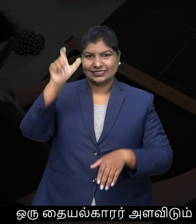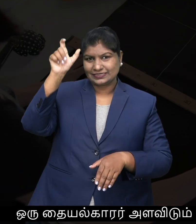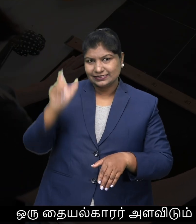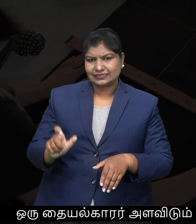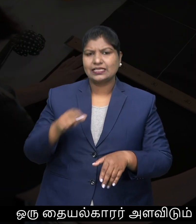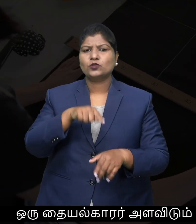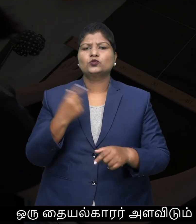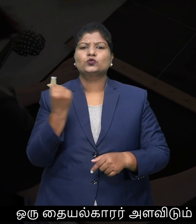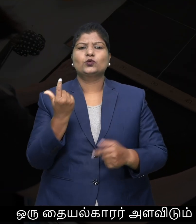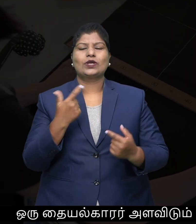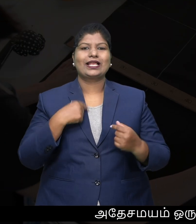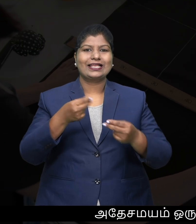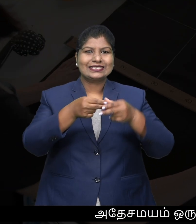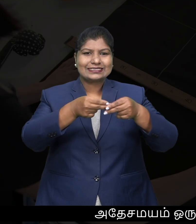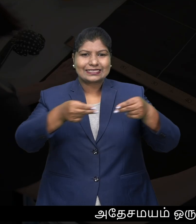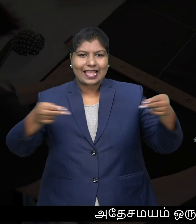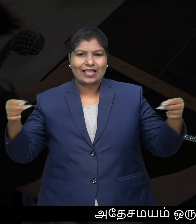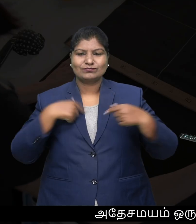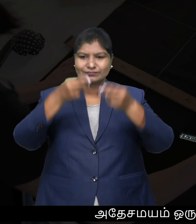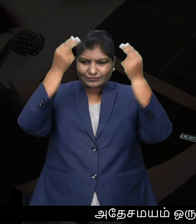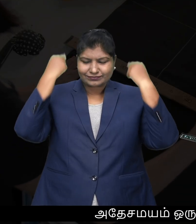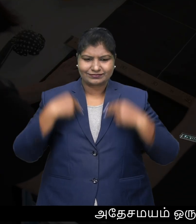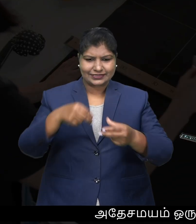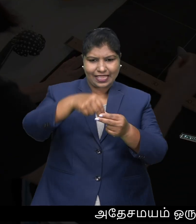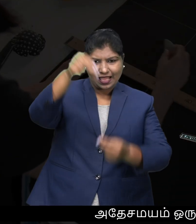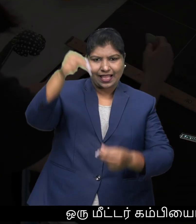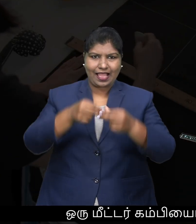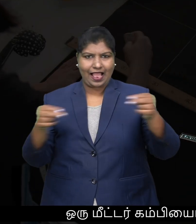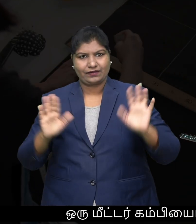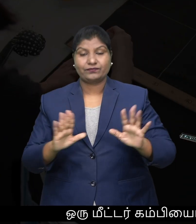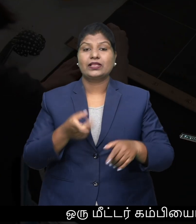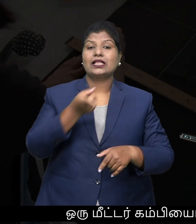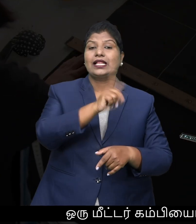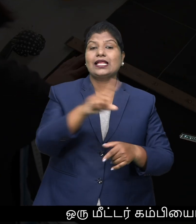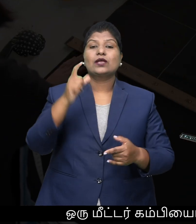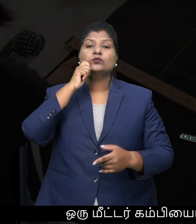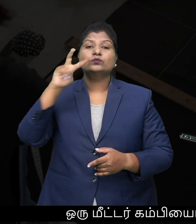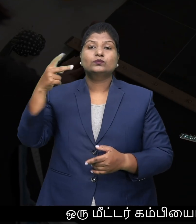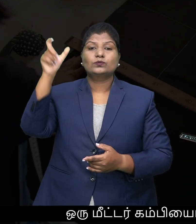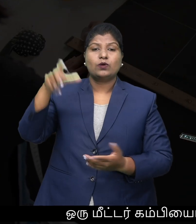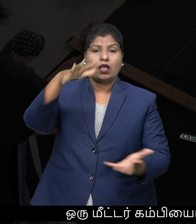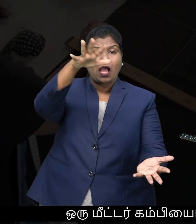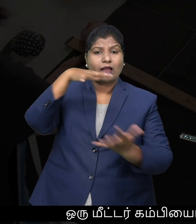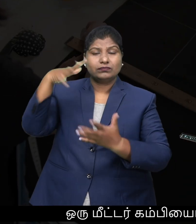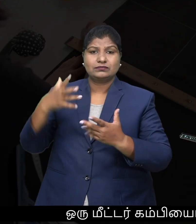நாடாவை பயன்படுத்துகிறார். அதே சமயம் ஒரு துணி வியாபாரி ஒரு மீட்டர் கம்பியை பயன்படுத்துகிறார்.